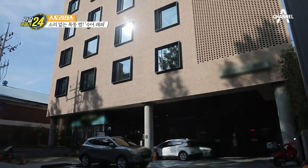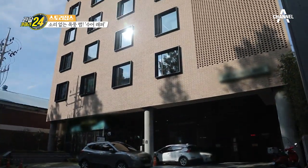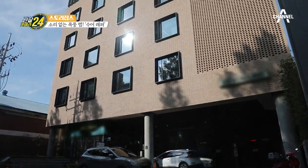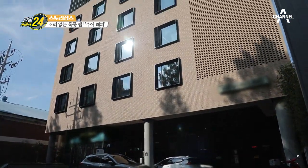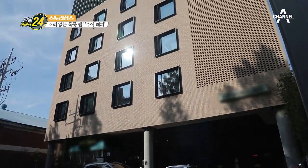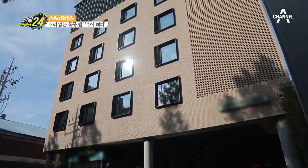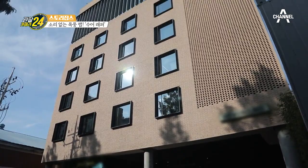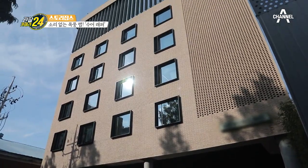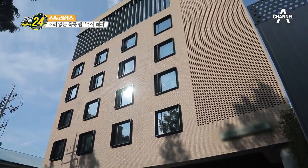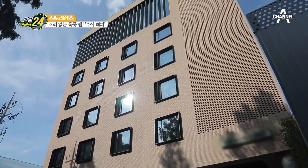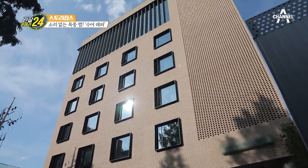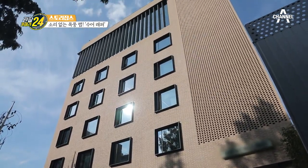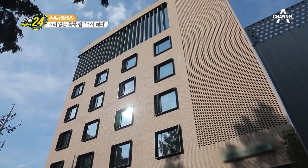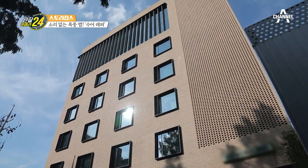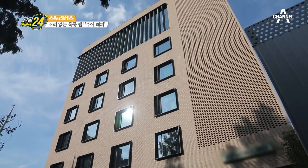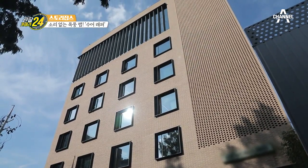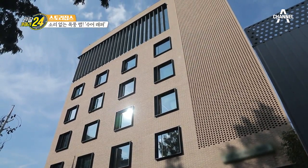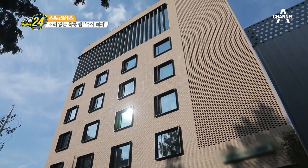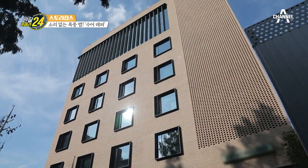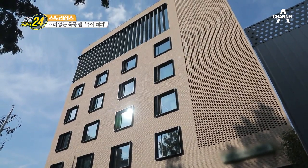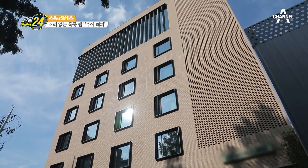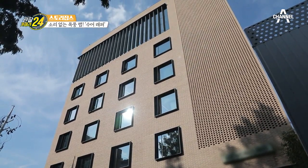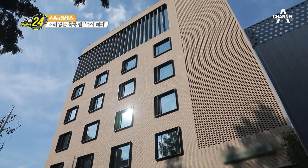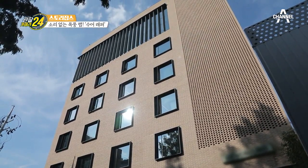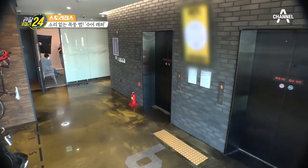성동구 성수동의 한 작업실.